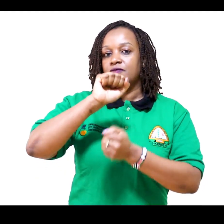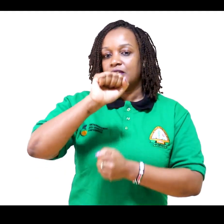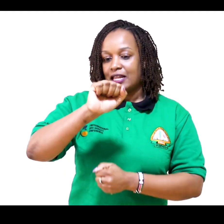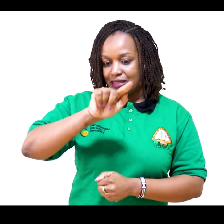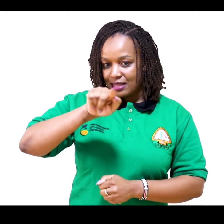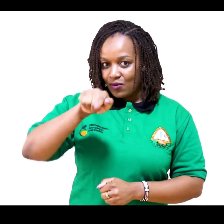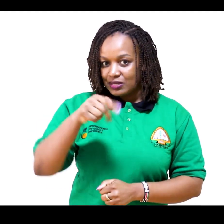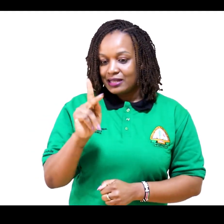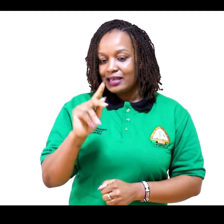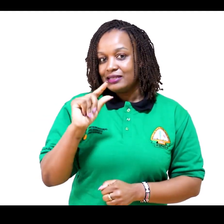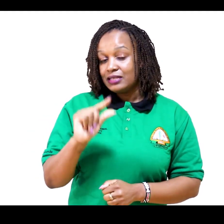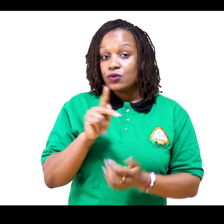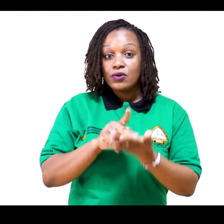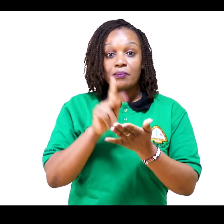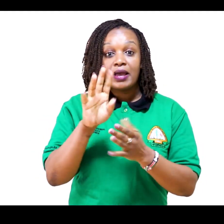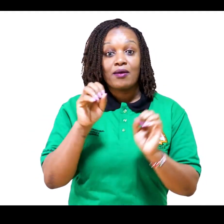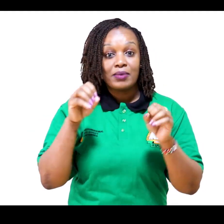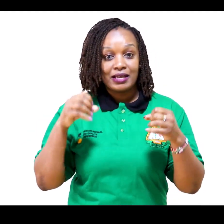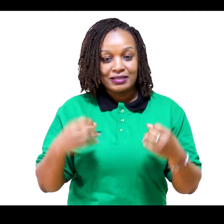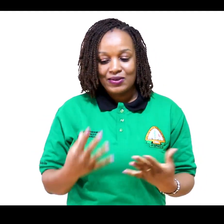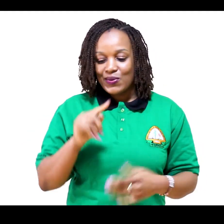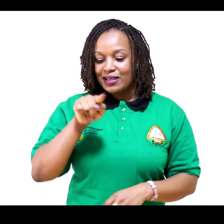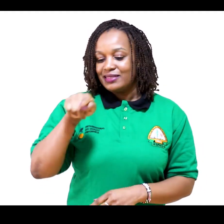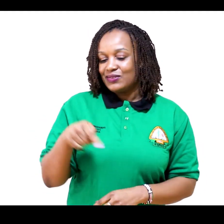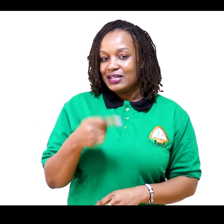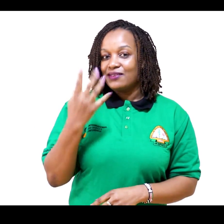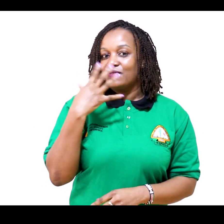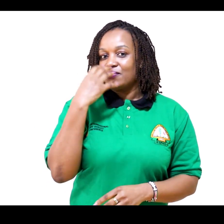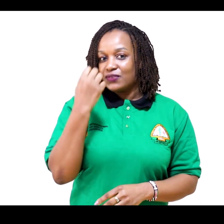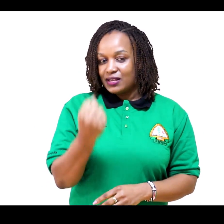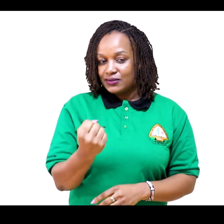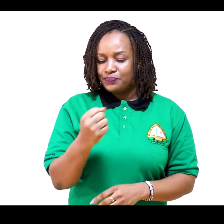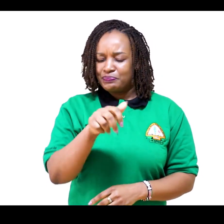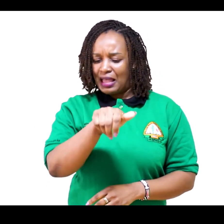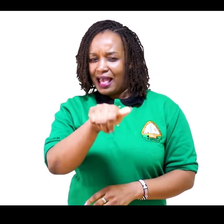ya 15,000 kilo, shilingi 1,500.